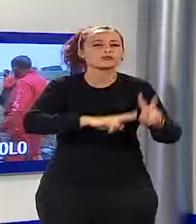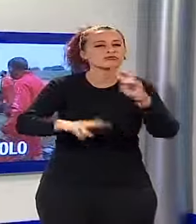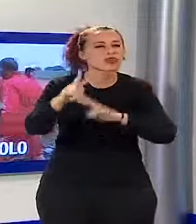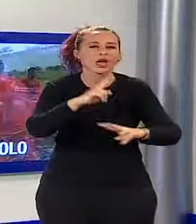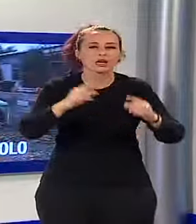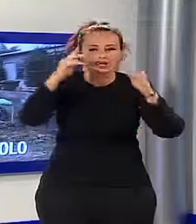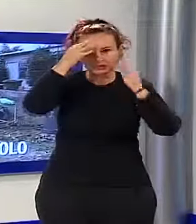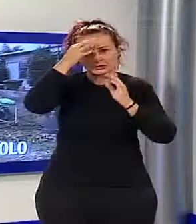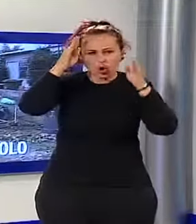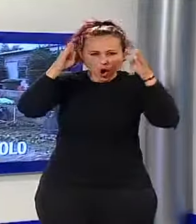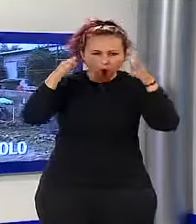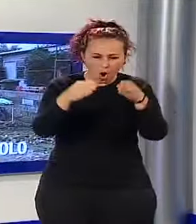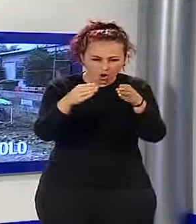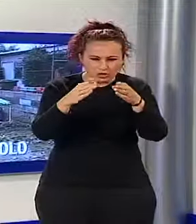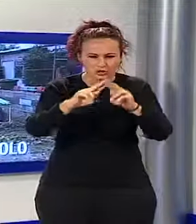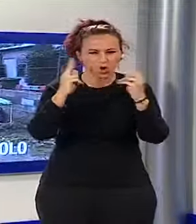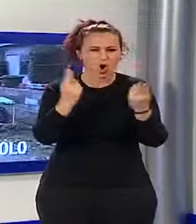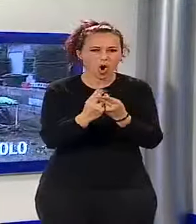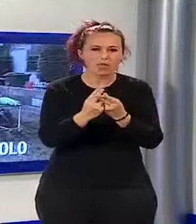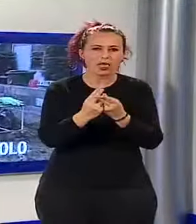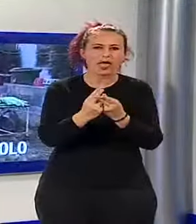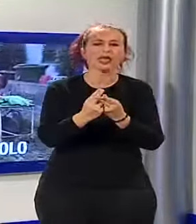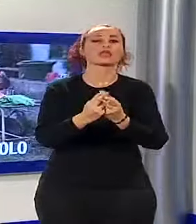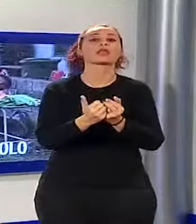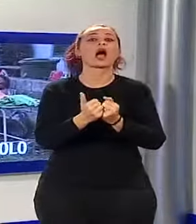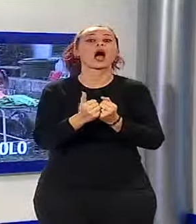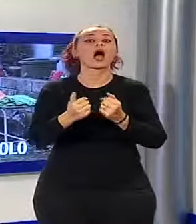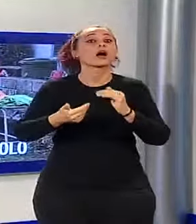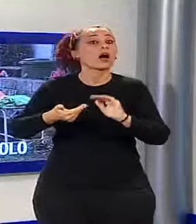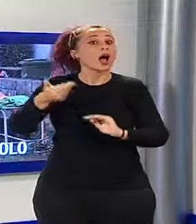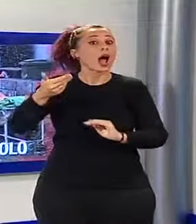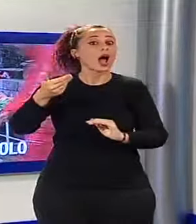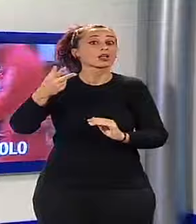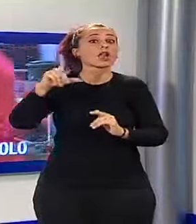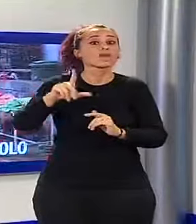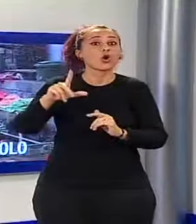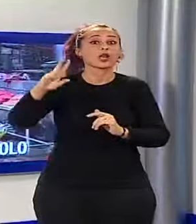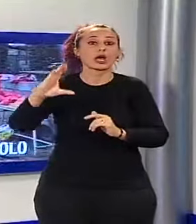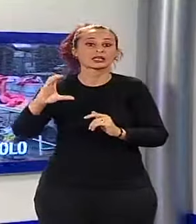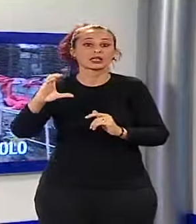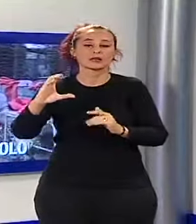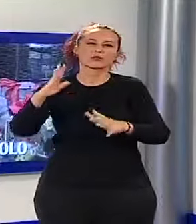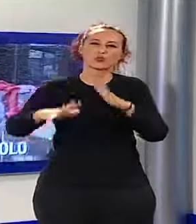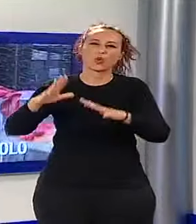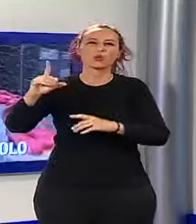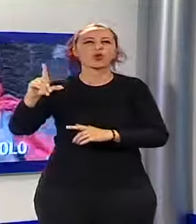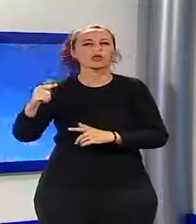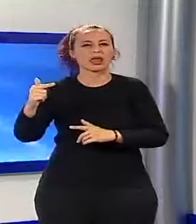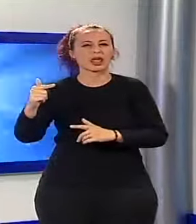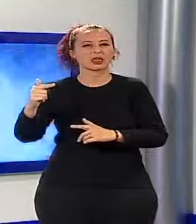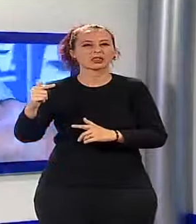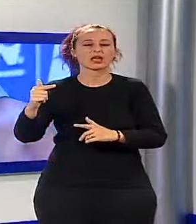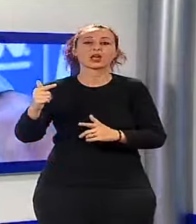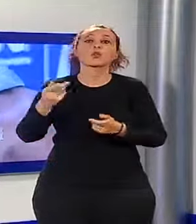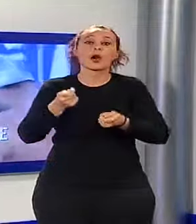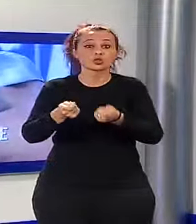massima concentrazione per la gara interna contro i Bresciani. Auta, Liboni e Tarantino, Casapieri in dubbio, ma Pagliuca vuole una